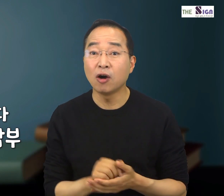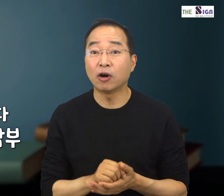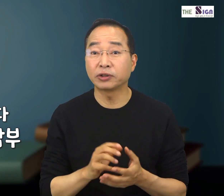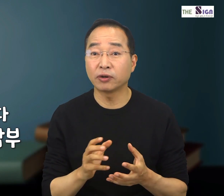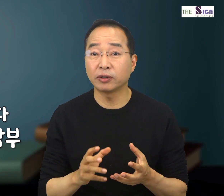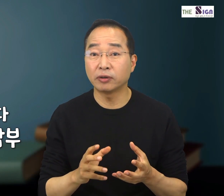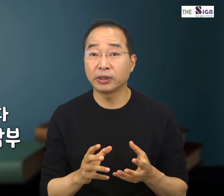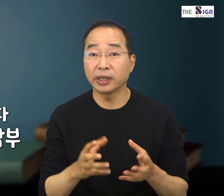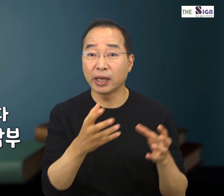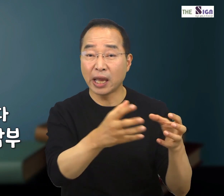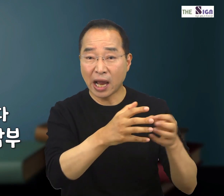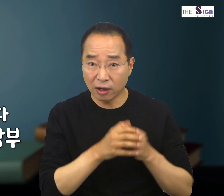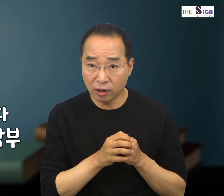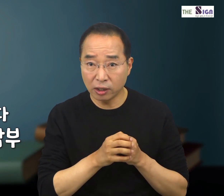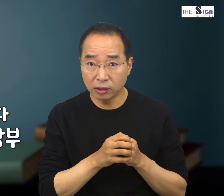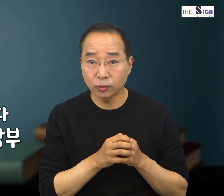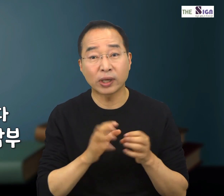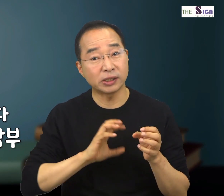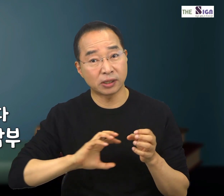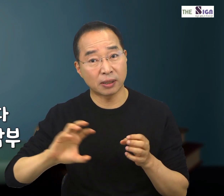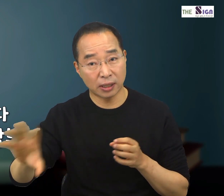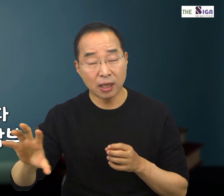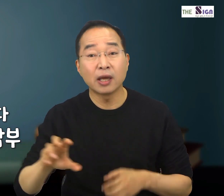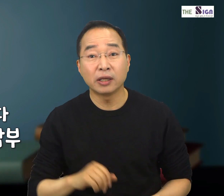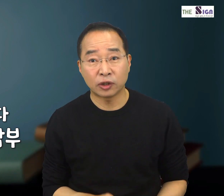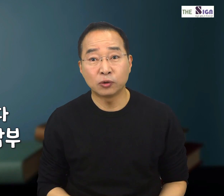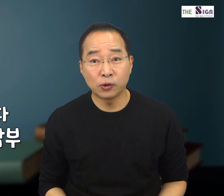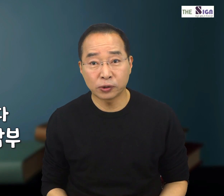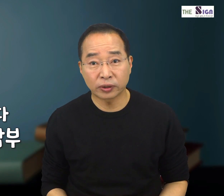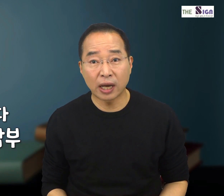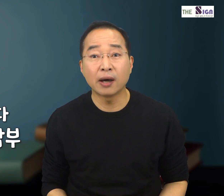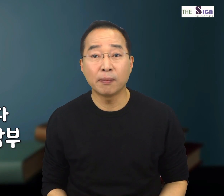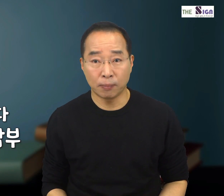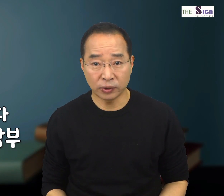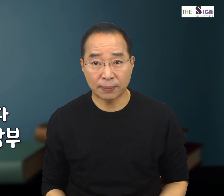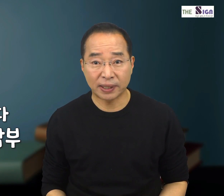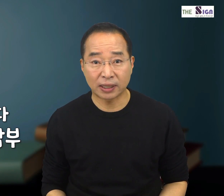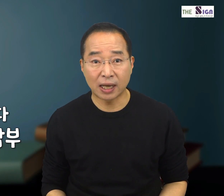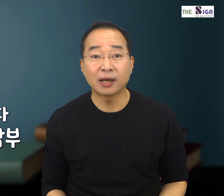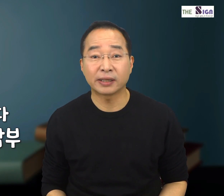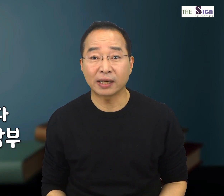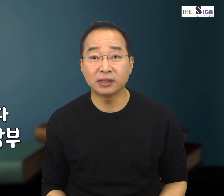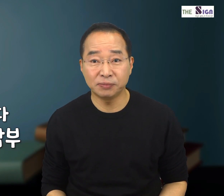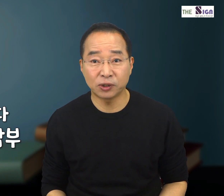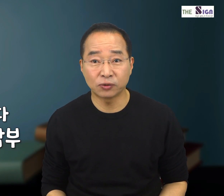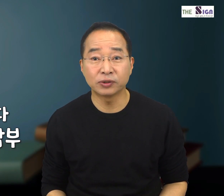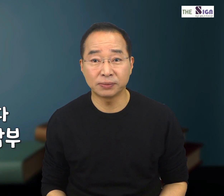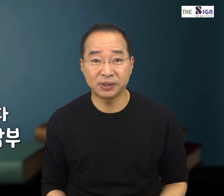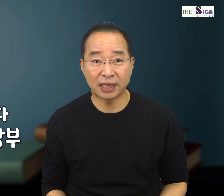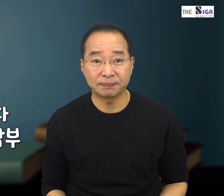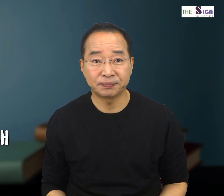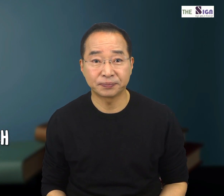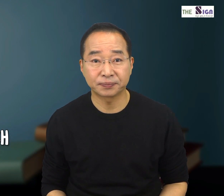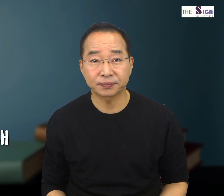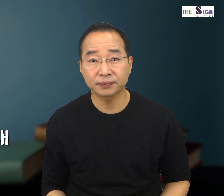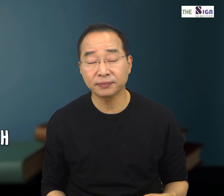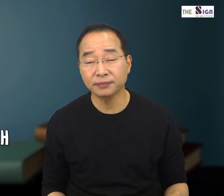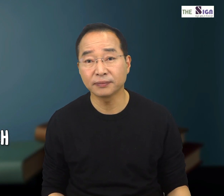어떤 거에 한 걸 똑같이 이렇게 되돌려줬다, 보답했다 라는 의미로도 씁니다.